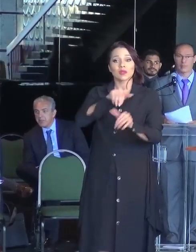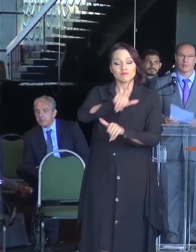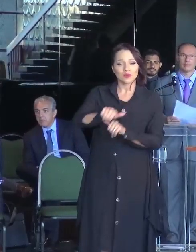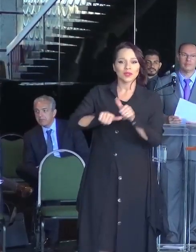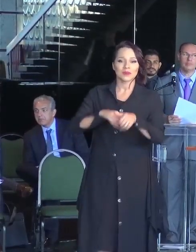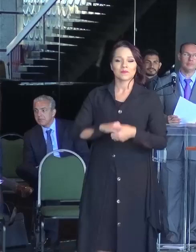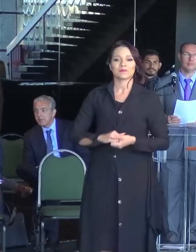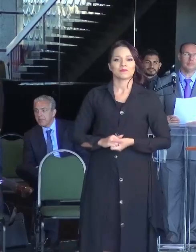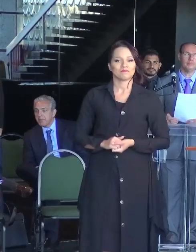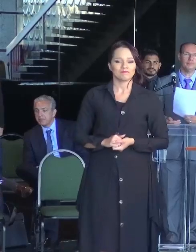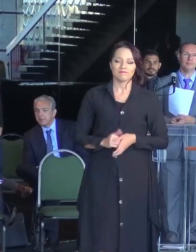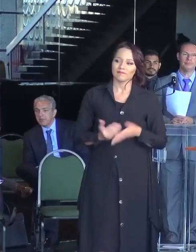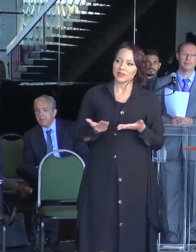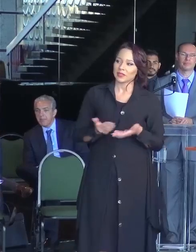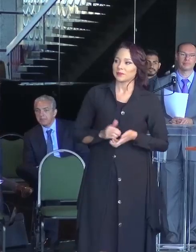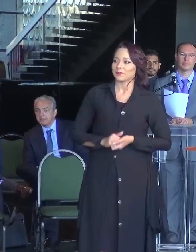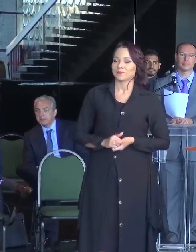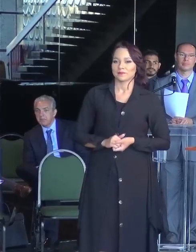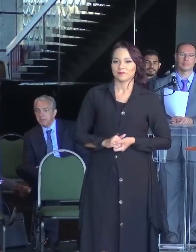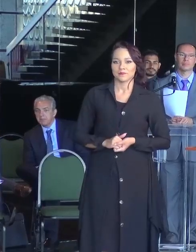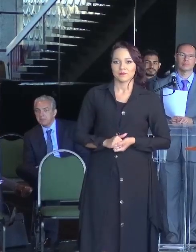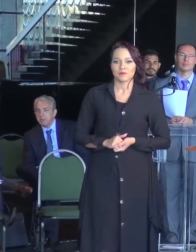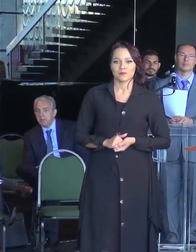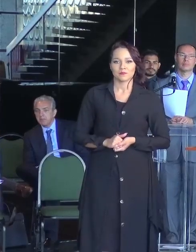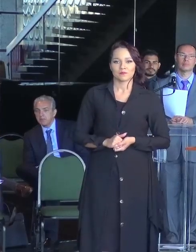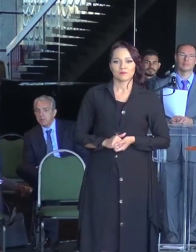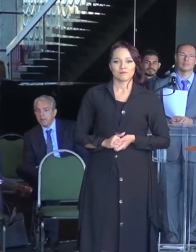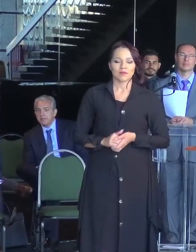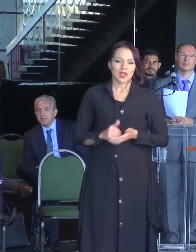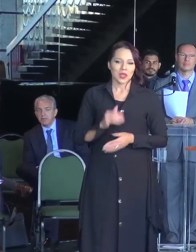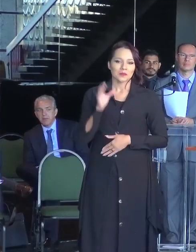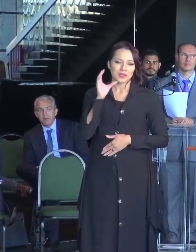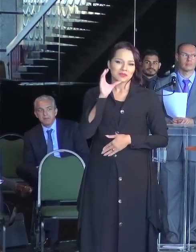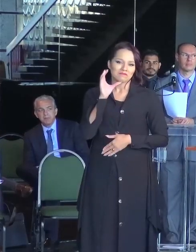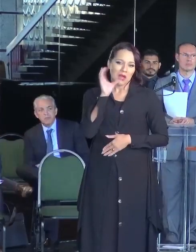transformação. Bem, e feita esta